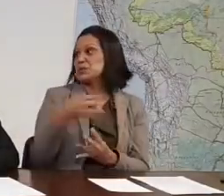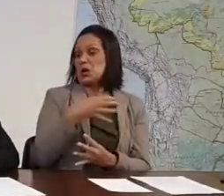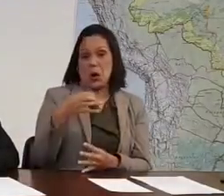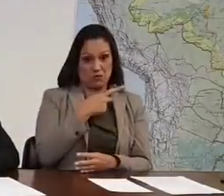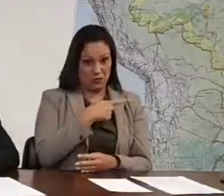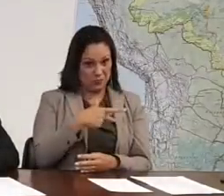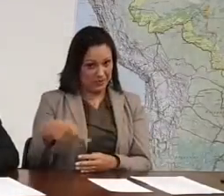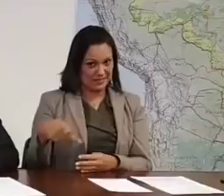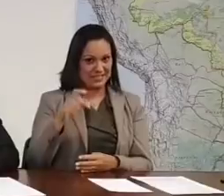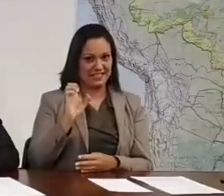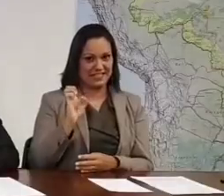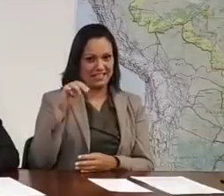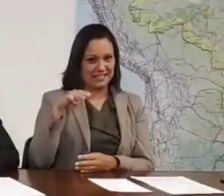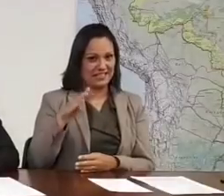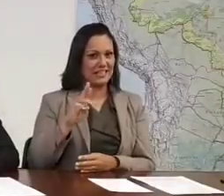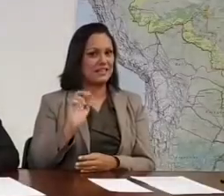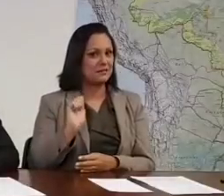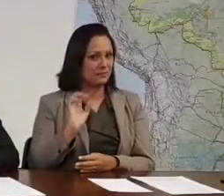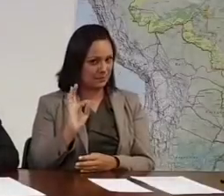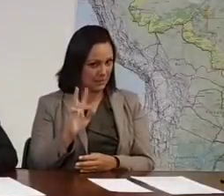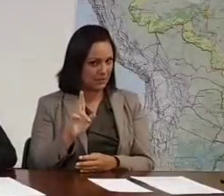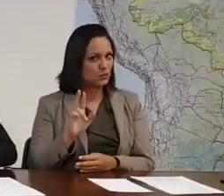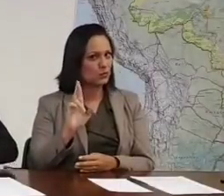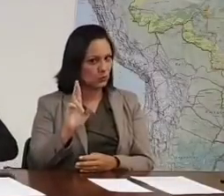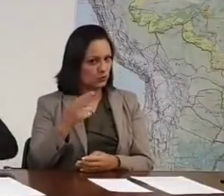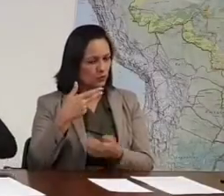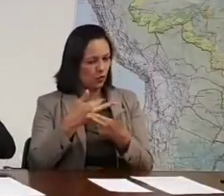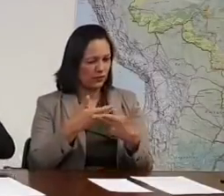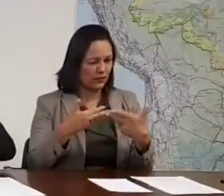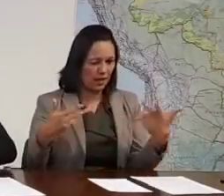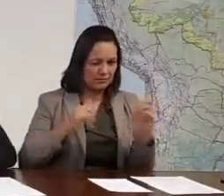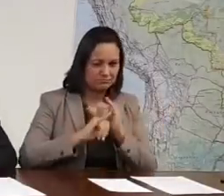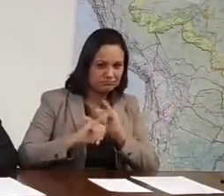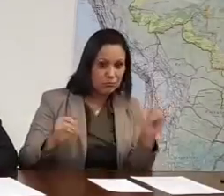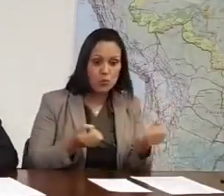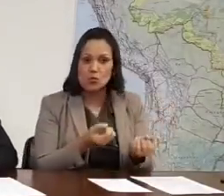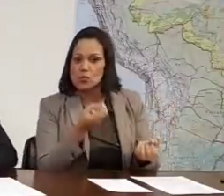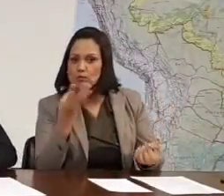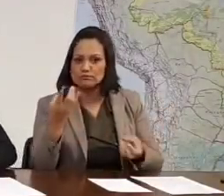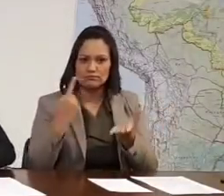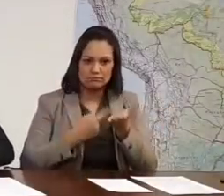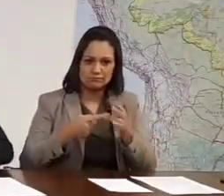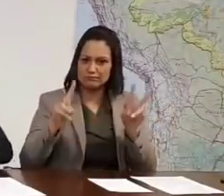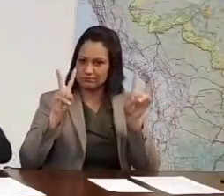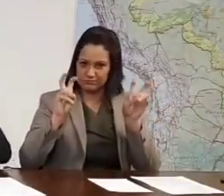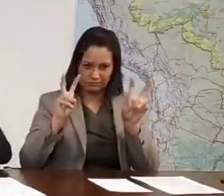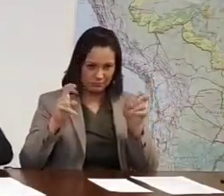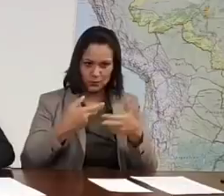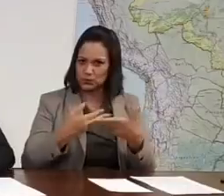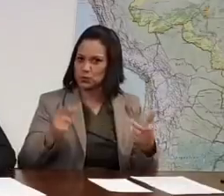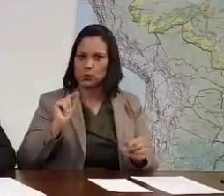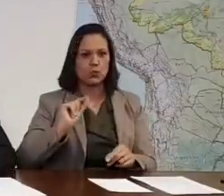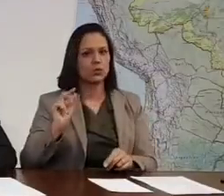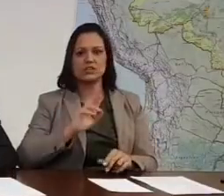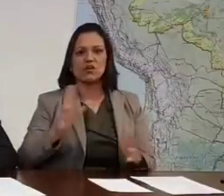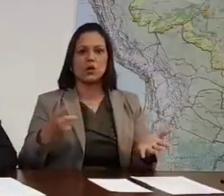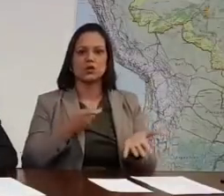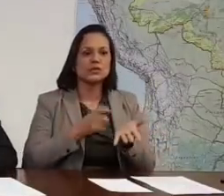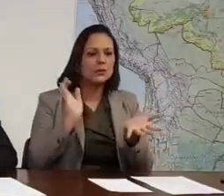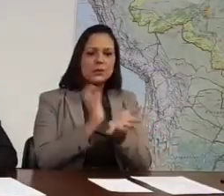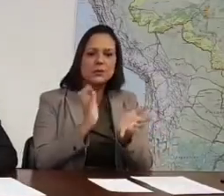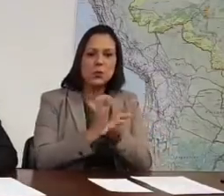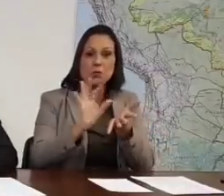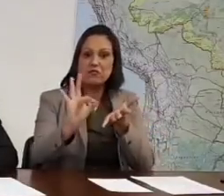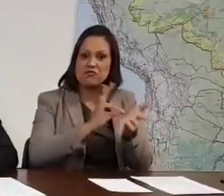presidente da Embratur. Tem algumas novidades para vocês, vai falar dos números, tendo em vista a não exigência da reciprocidade